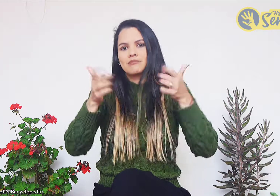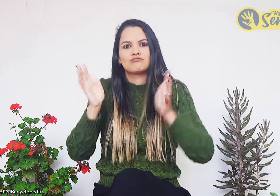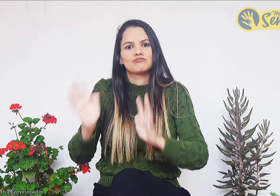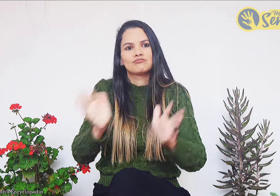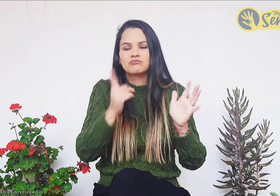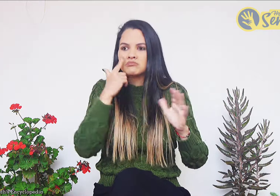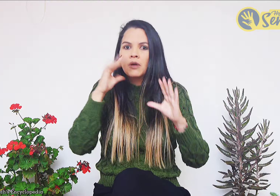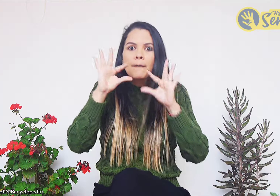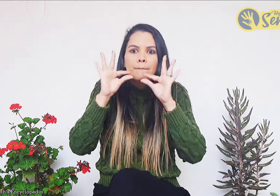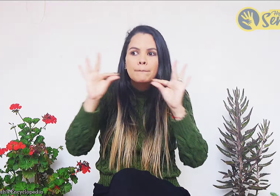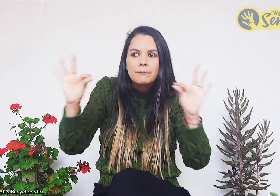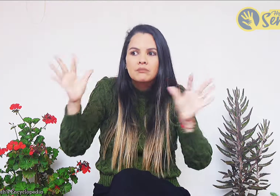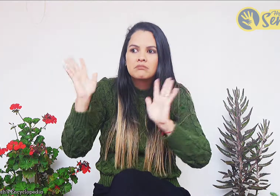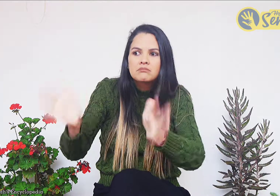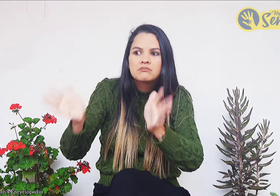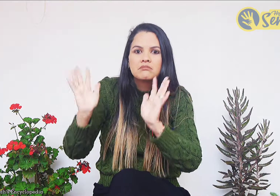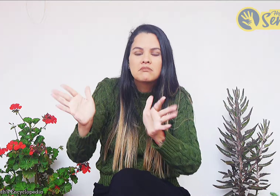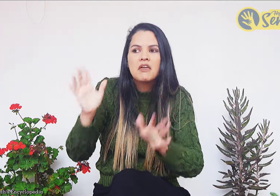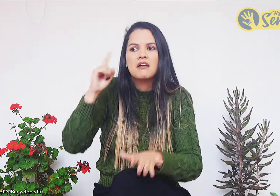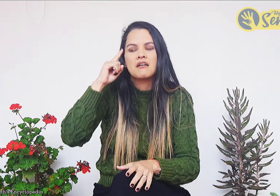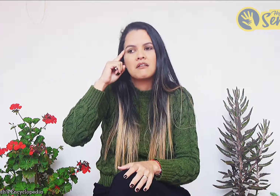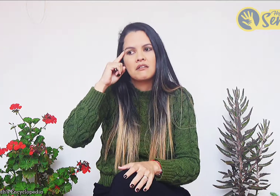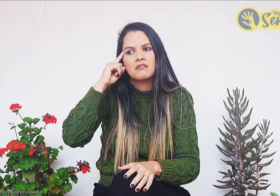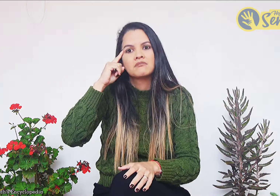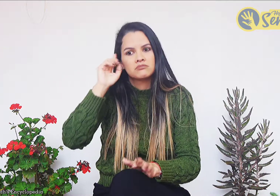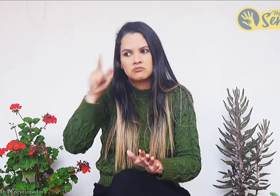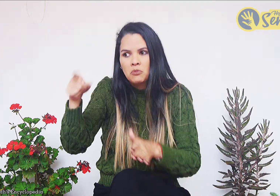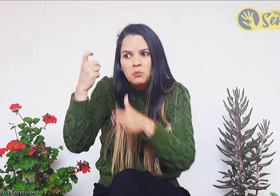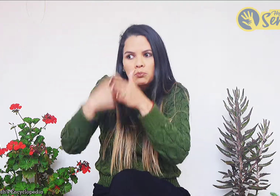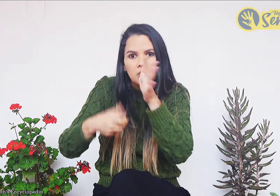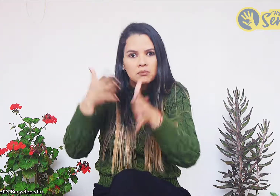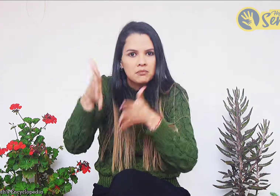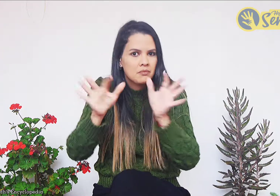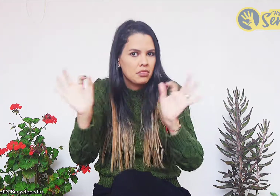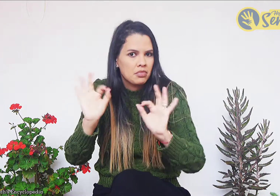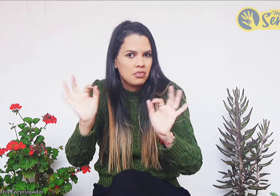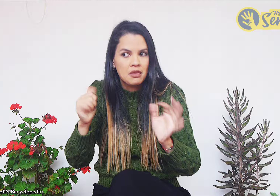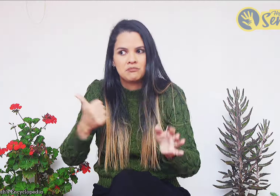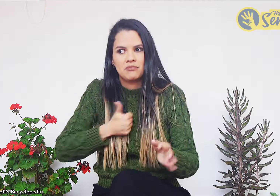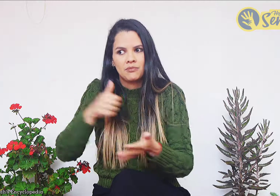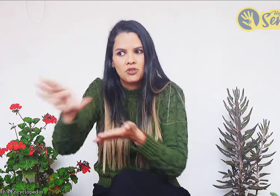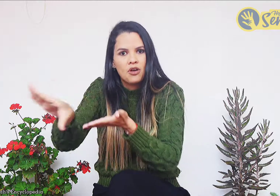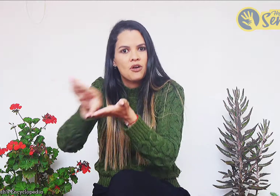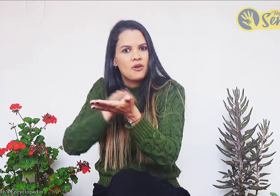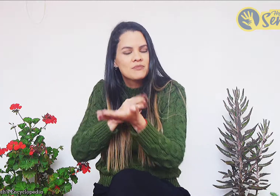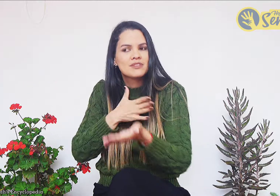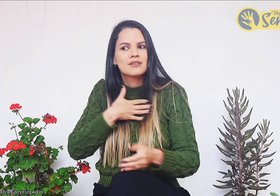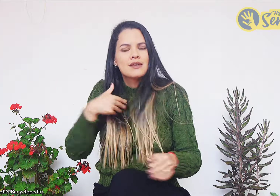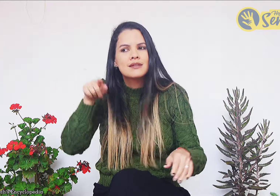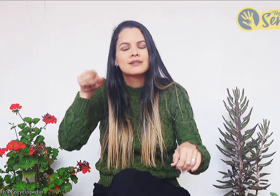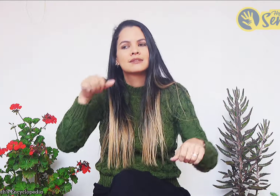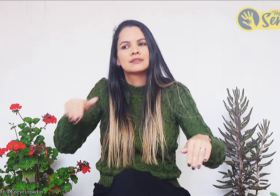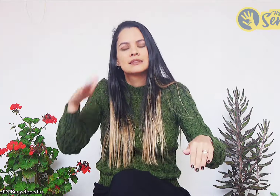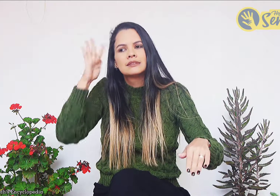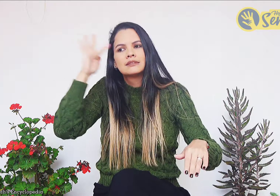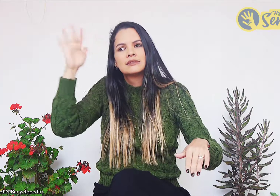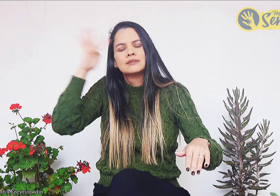iban a poder comunicarse a través de la lengua de señas. Con este pensamiento, entendió que no iba a ir en contra de